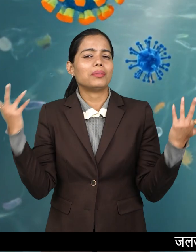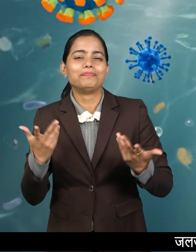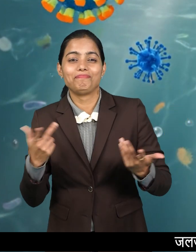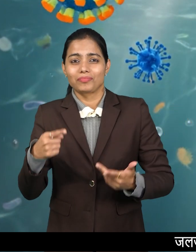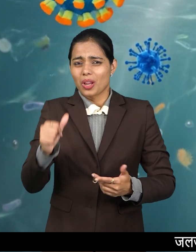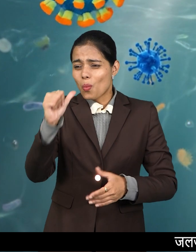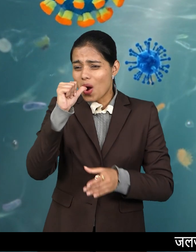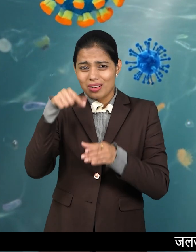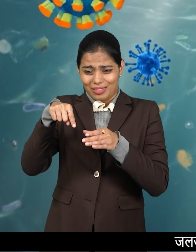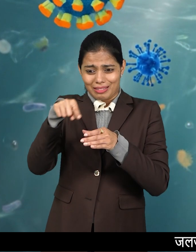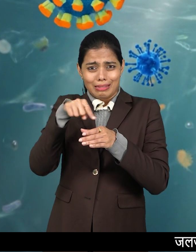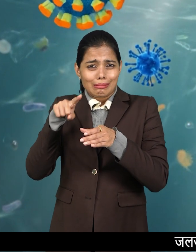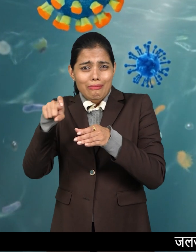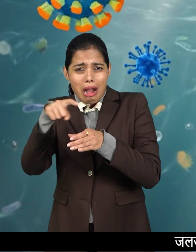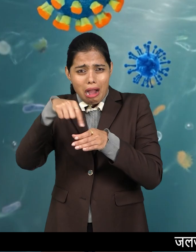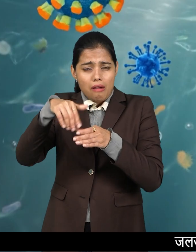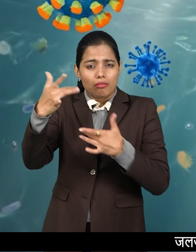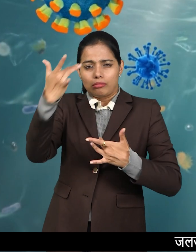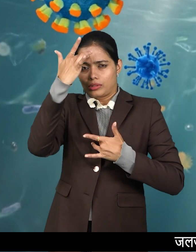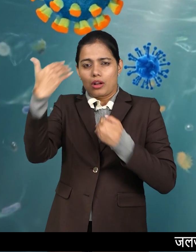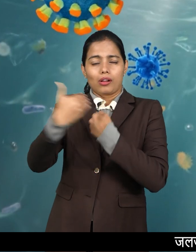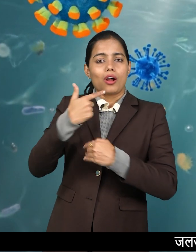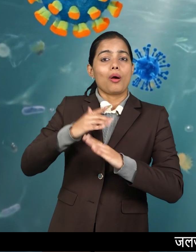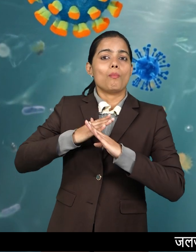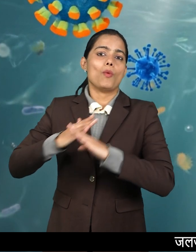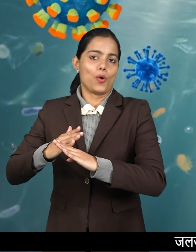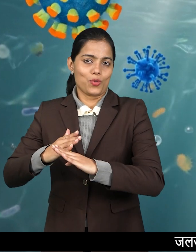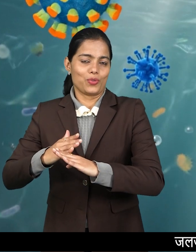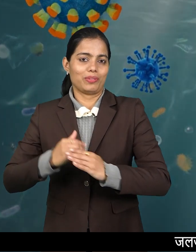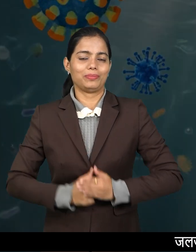जल जनित बीमारियां तथा रोकथाम।